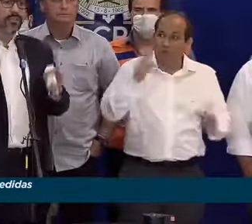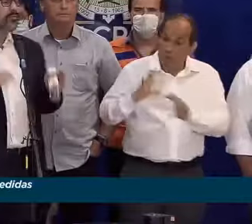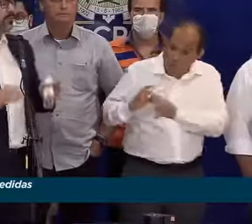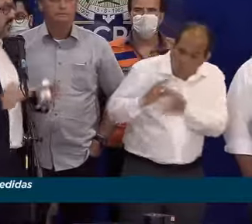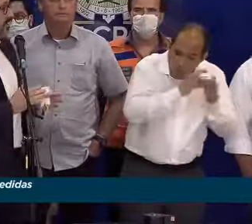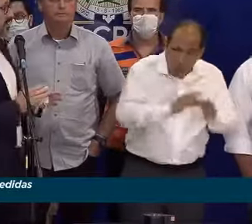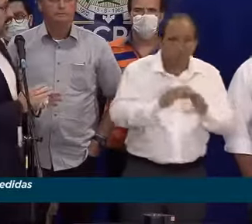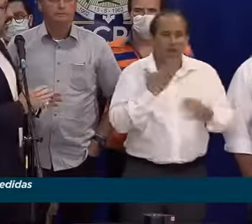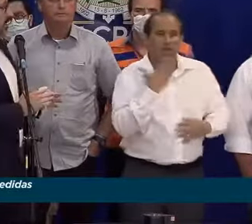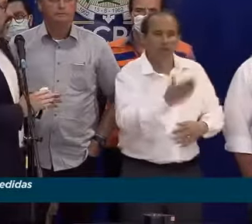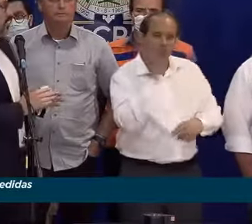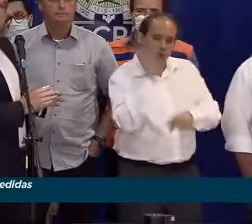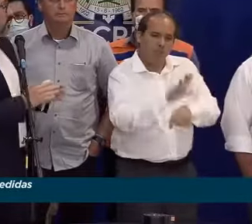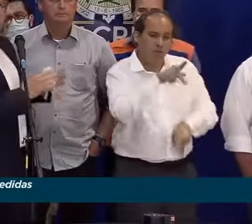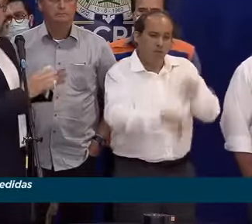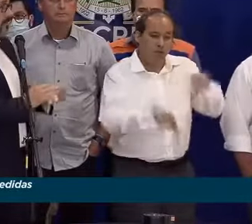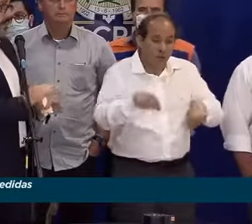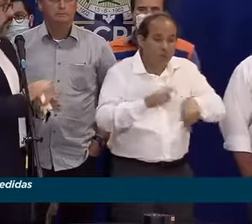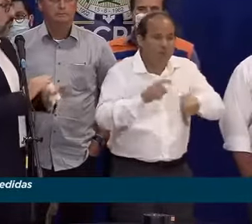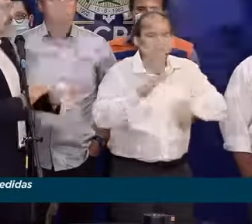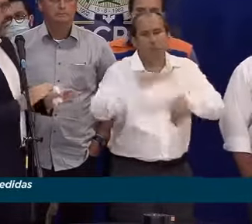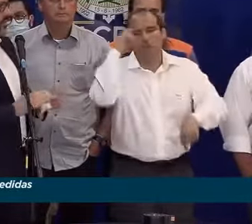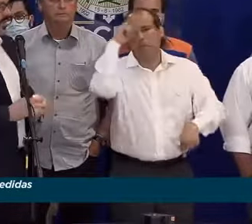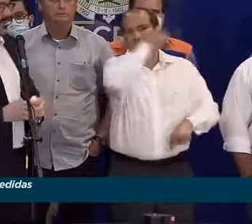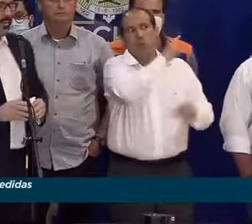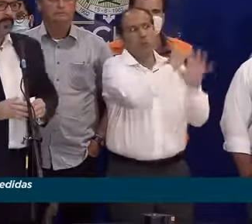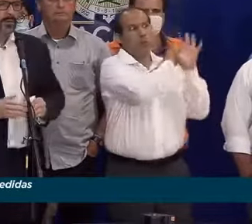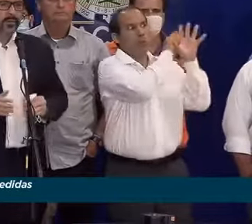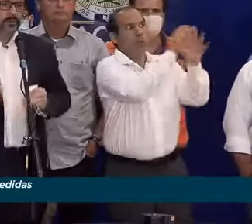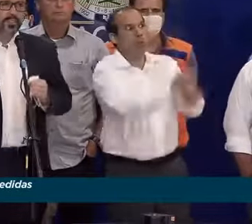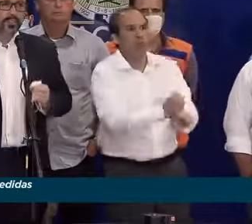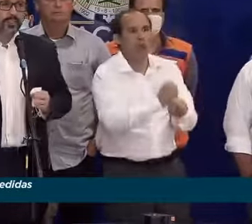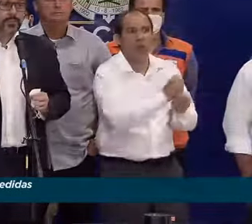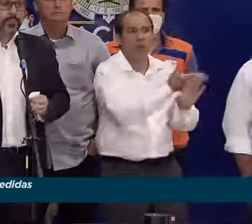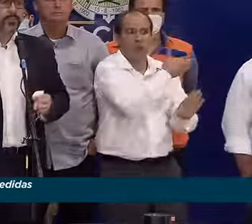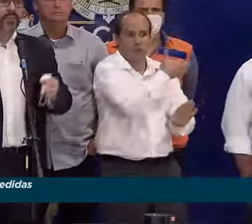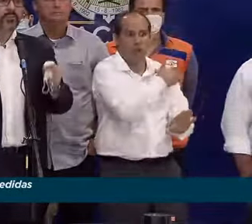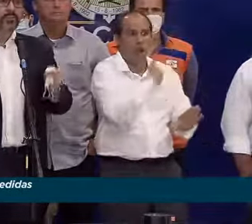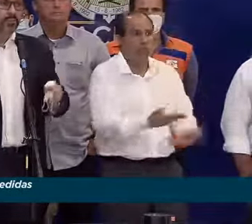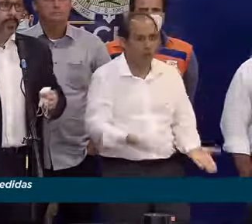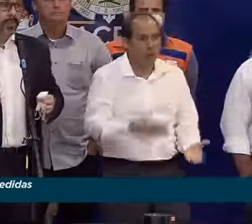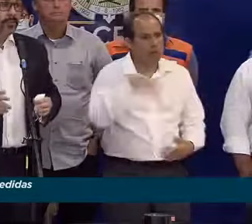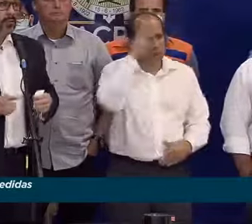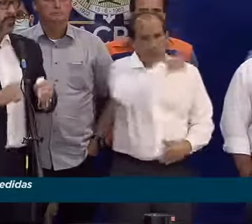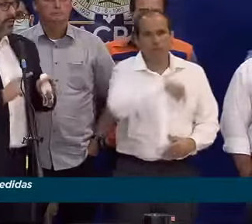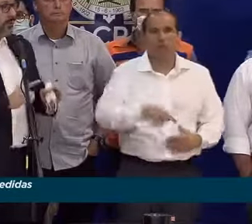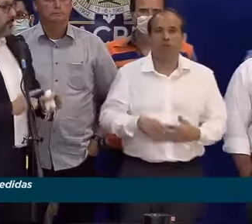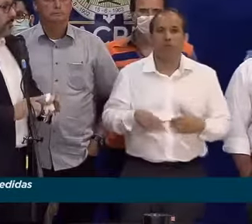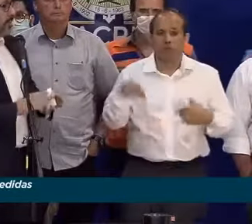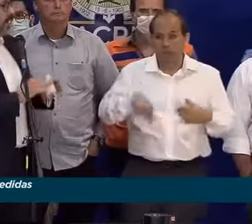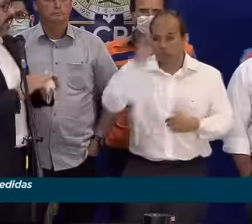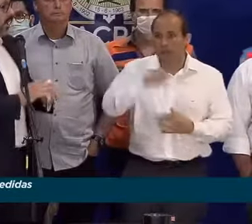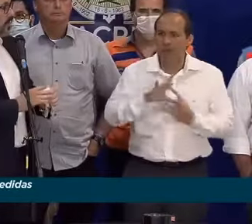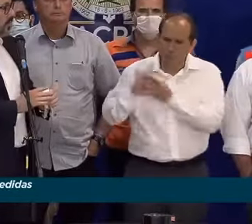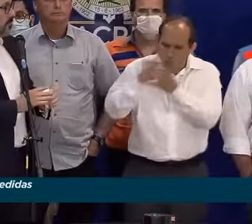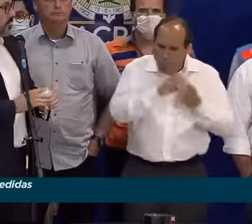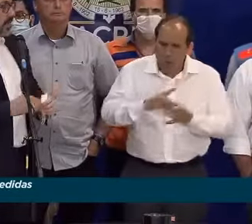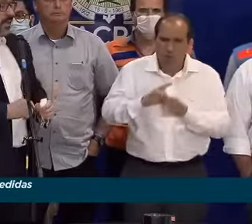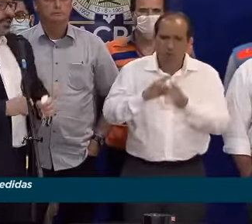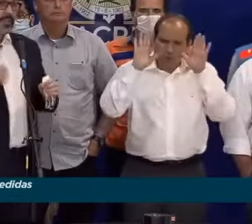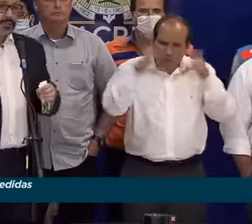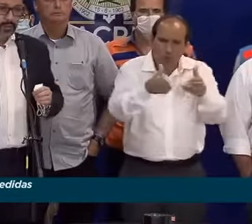momentos mais difíceis que nós estamos vivenciando nos últimos anos. Presidente, o Brasil está unido pela